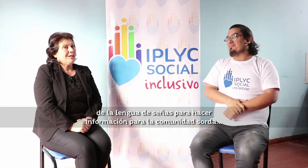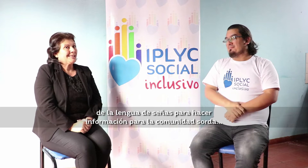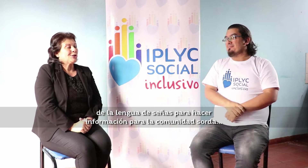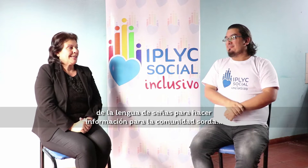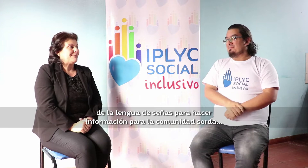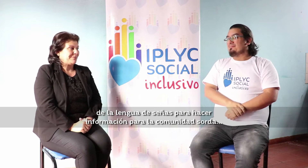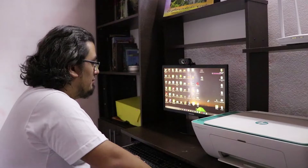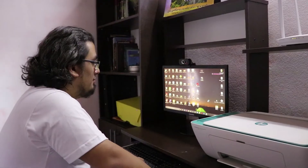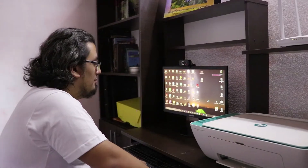comunidad sorda.